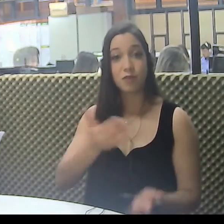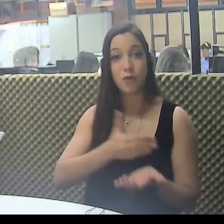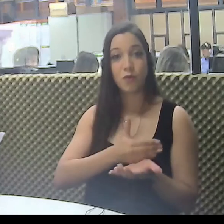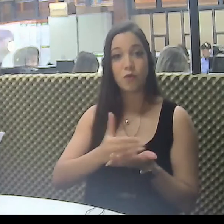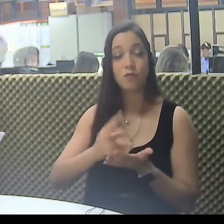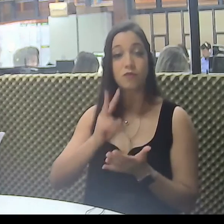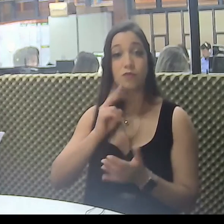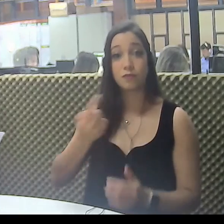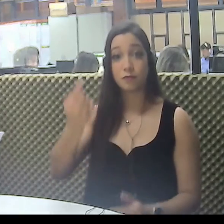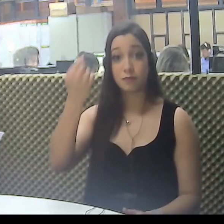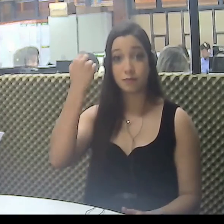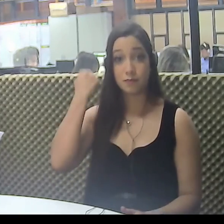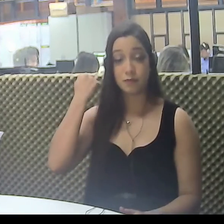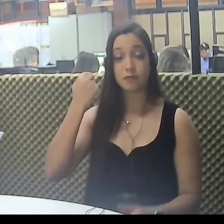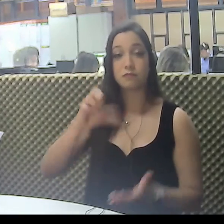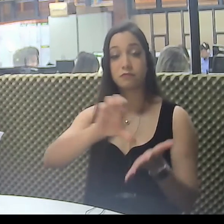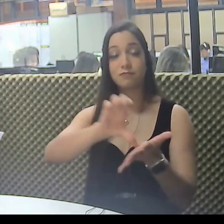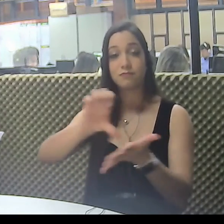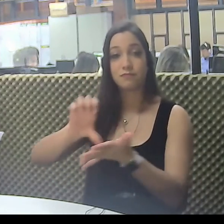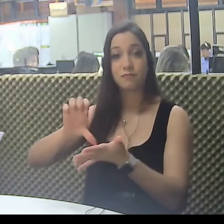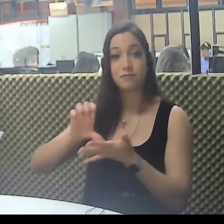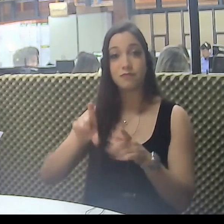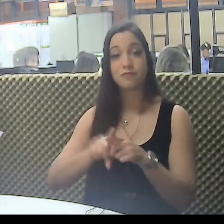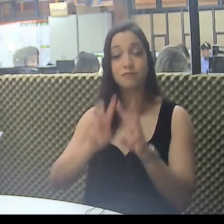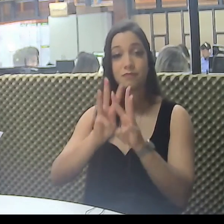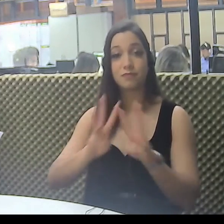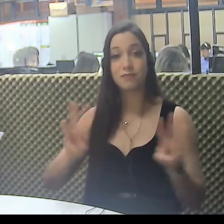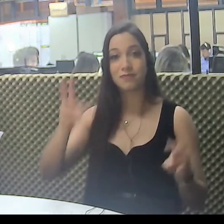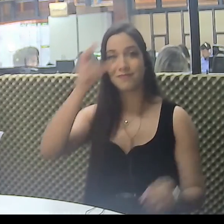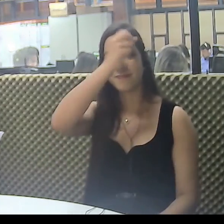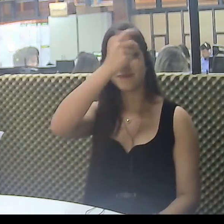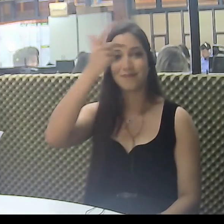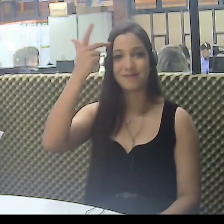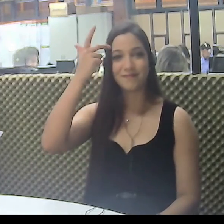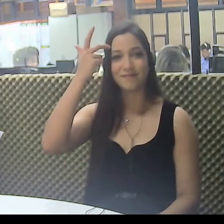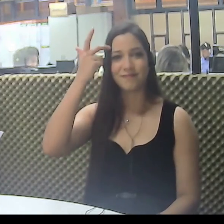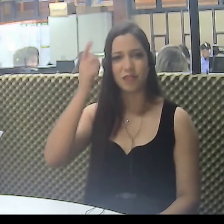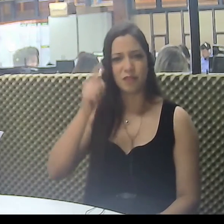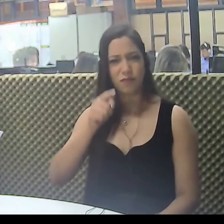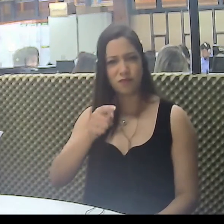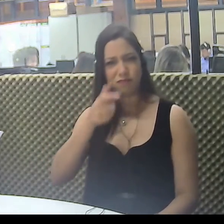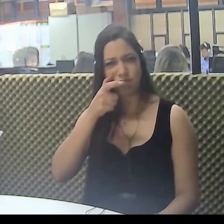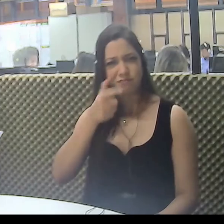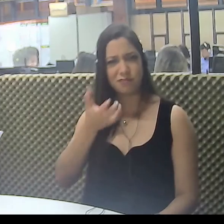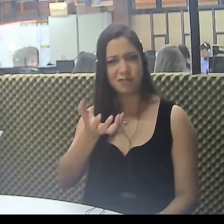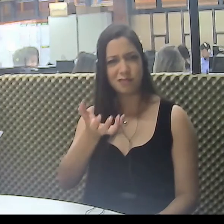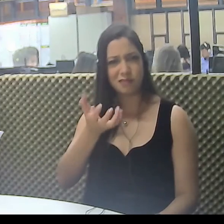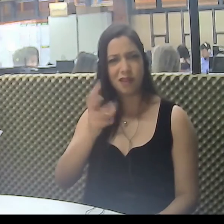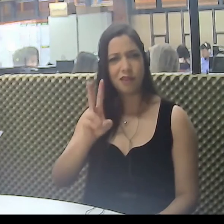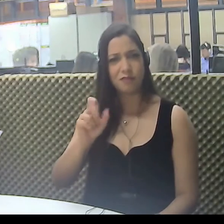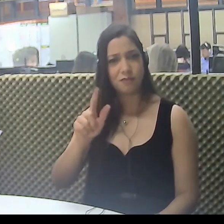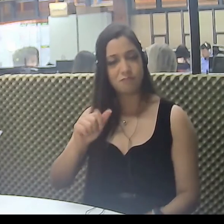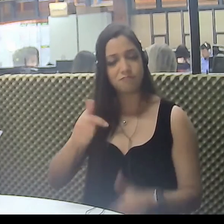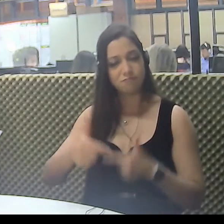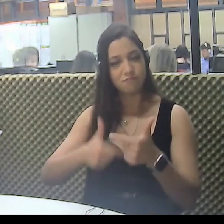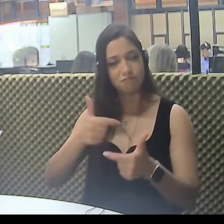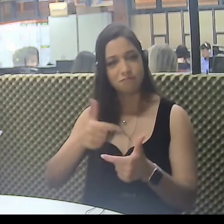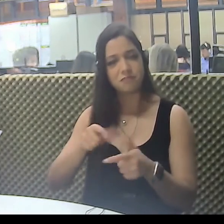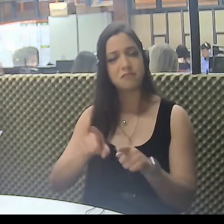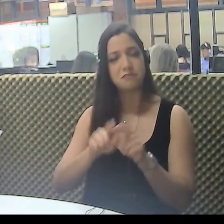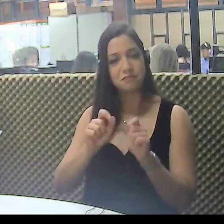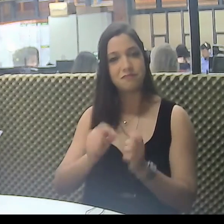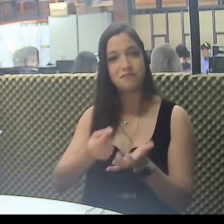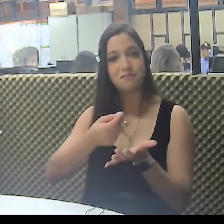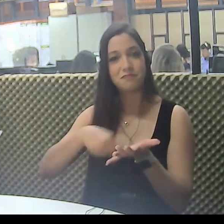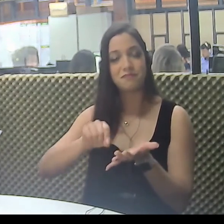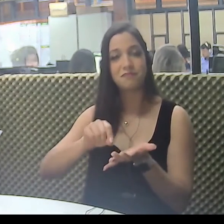última segunda-feira em pontos fixos e no portal da Prefeitura. Você que está interessado em alguma vaga também pode se